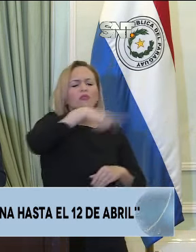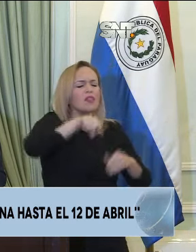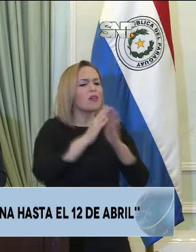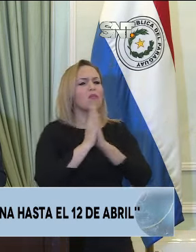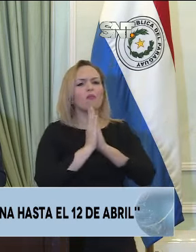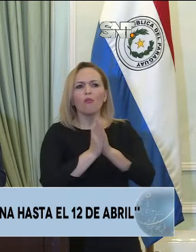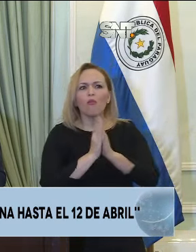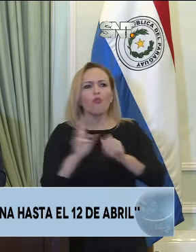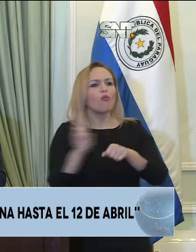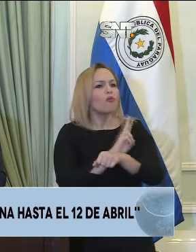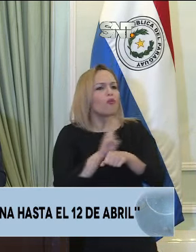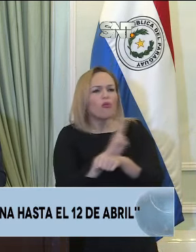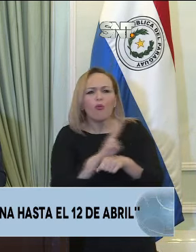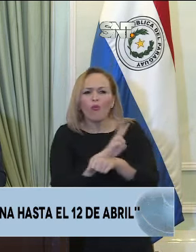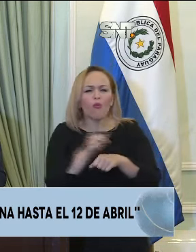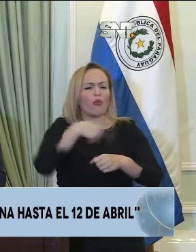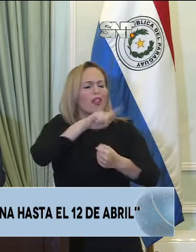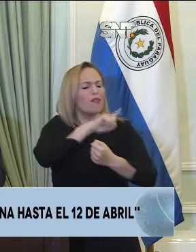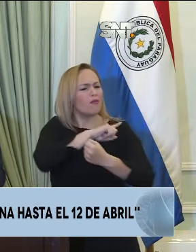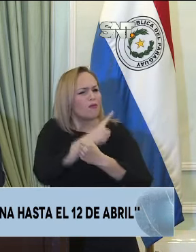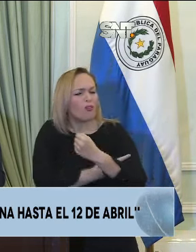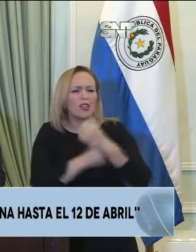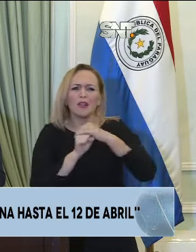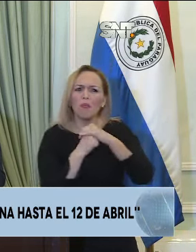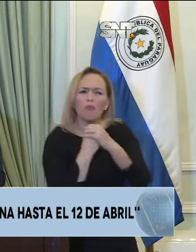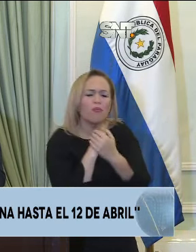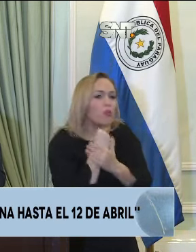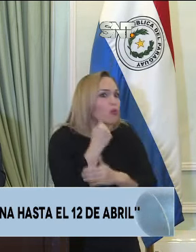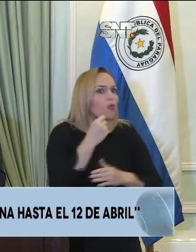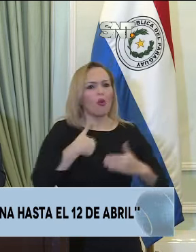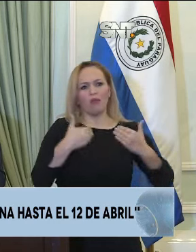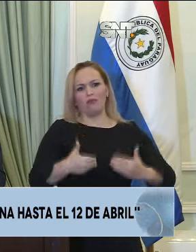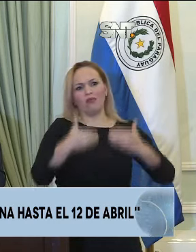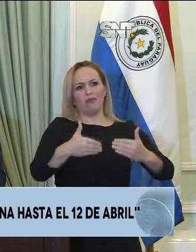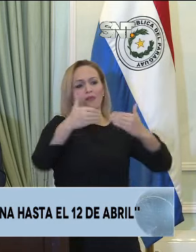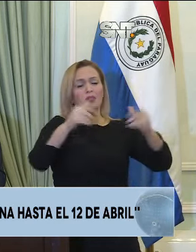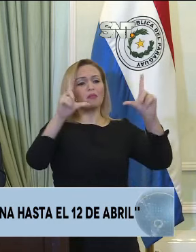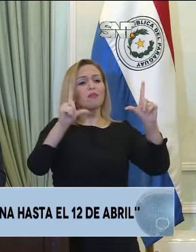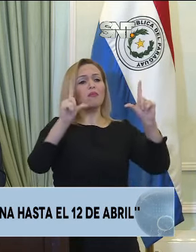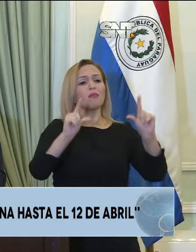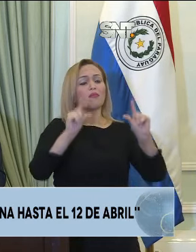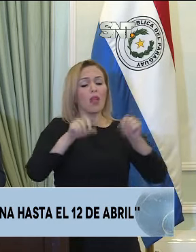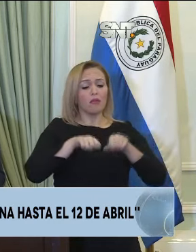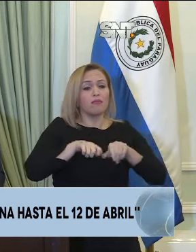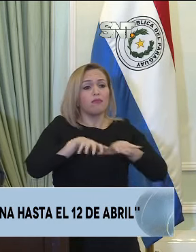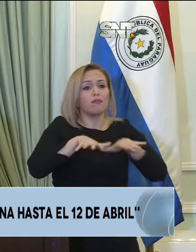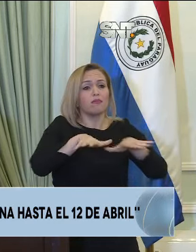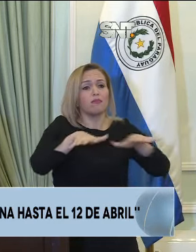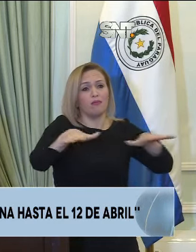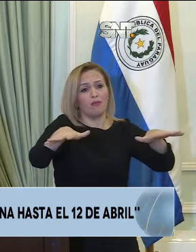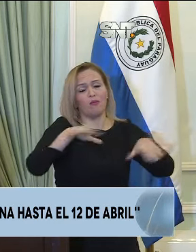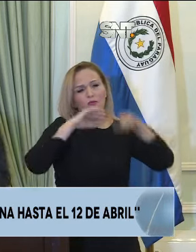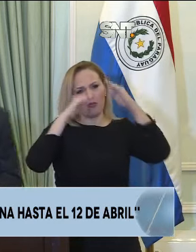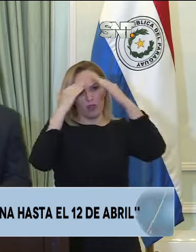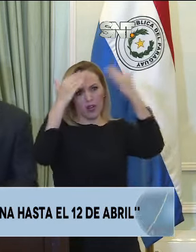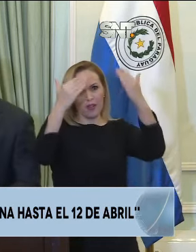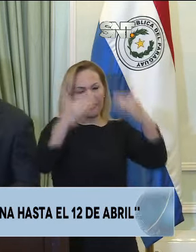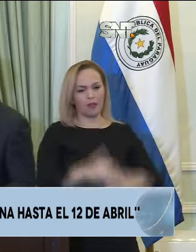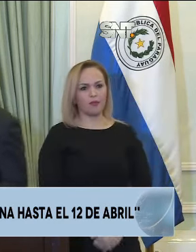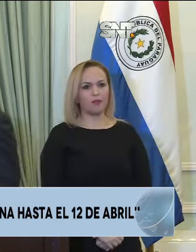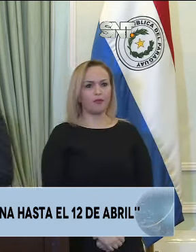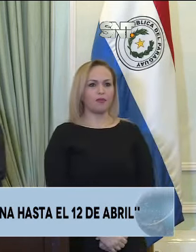podamos seguir con nuestros esfuerzos para seguir adelante y poder mitigar la propagación del virus. Muchas gracias.